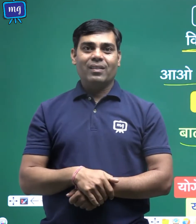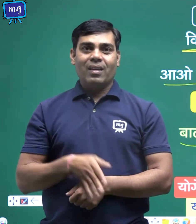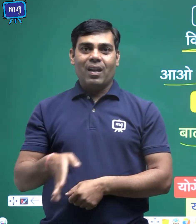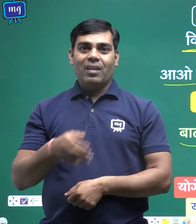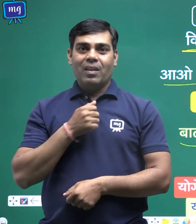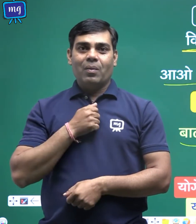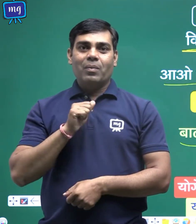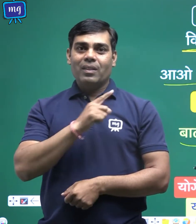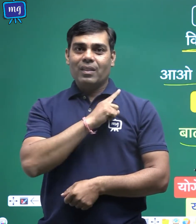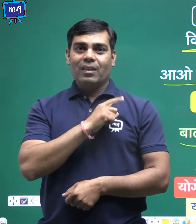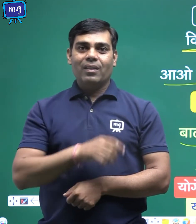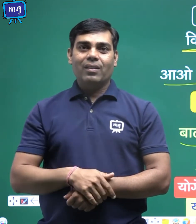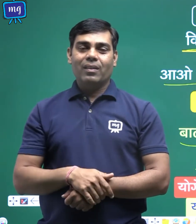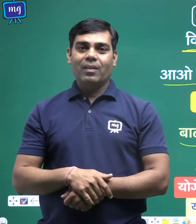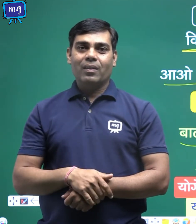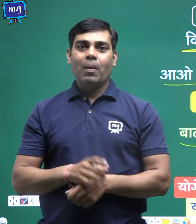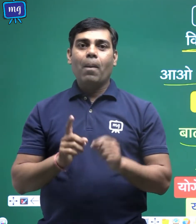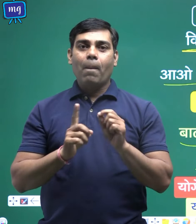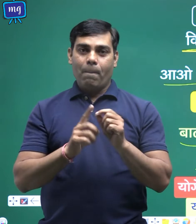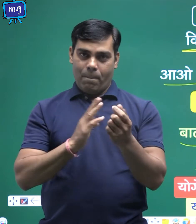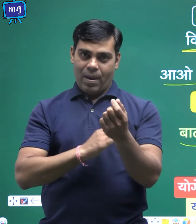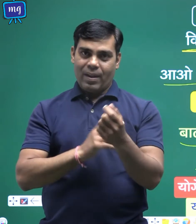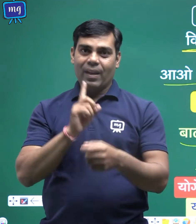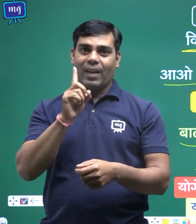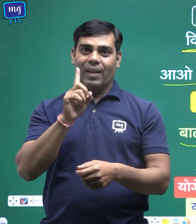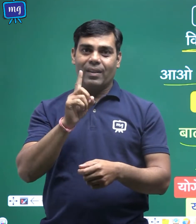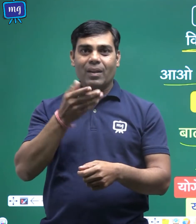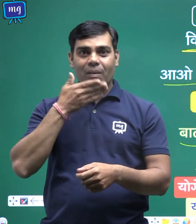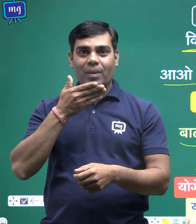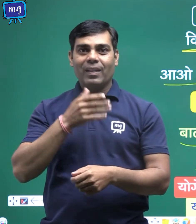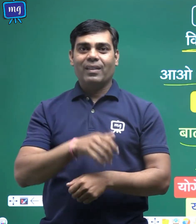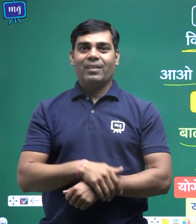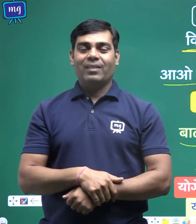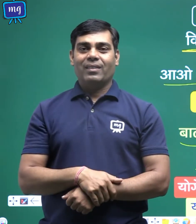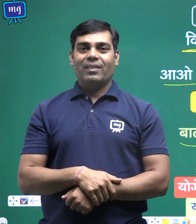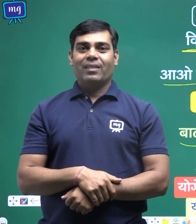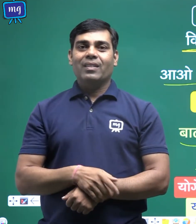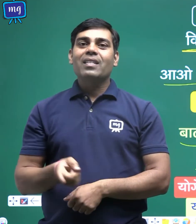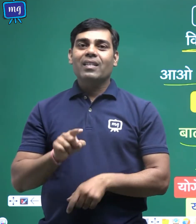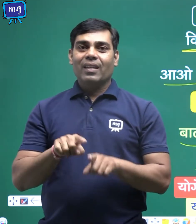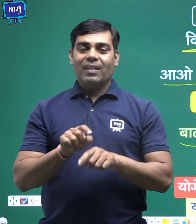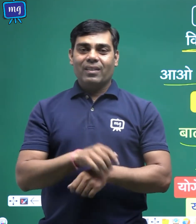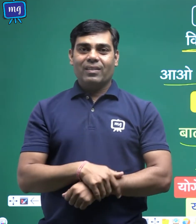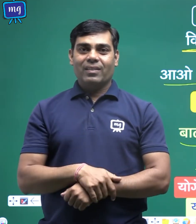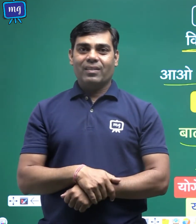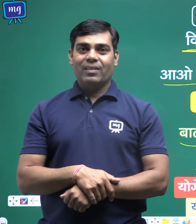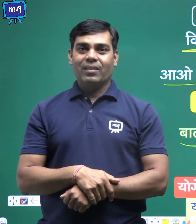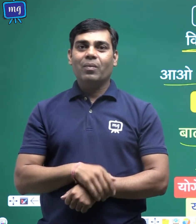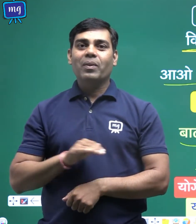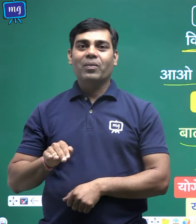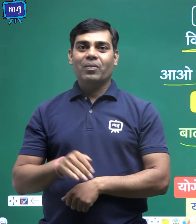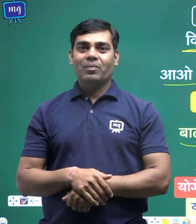आज हम इसका भाग 1 पढ़ेंगे। जैसा कि